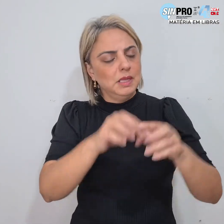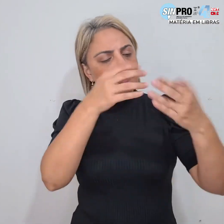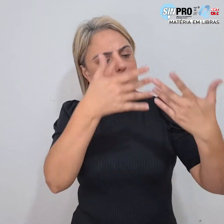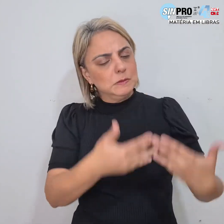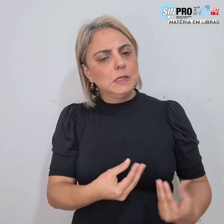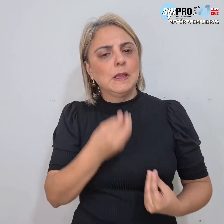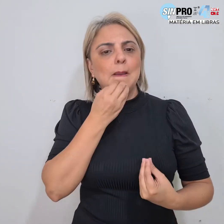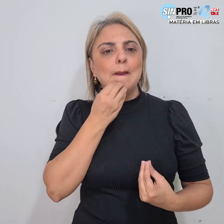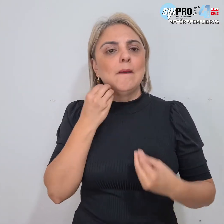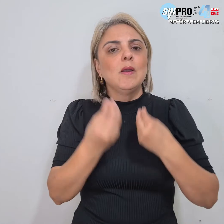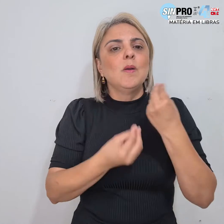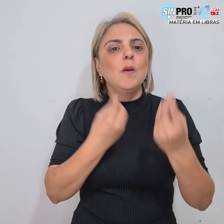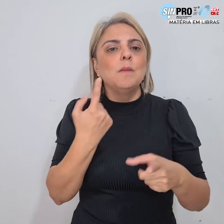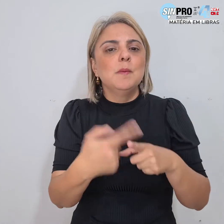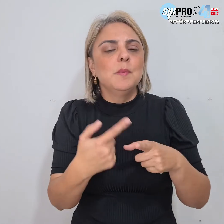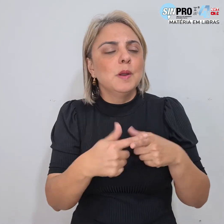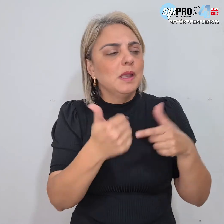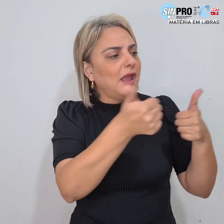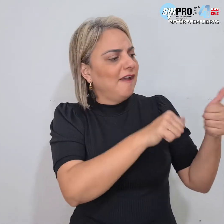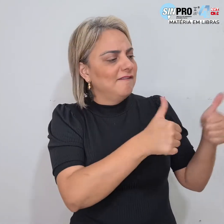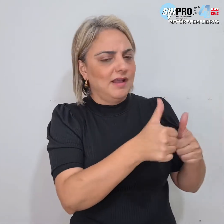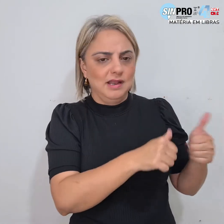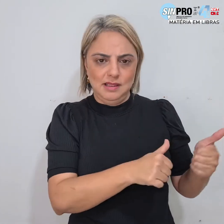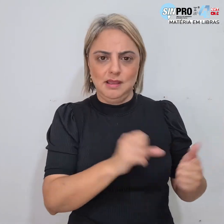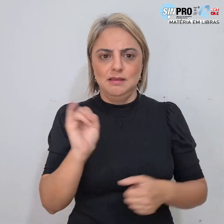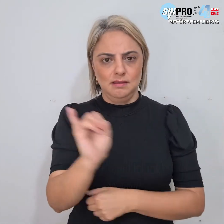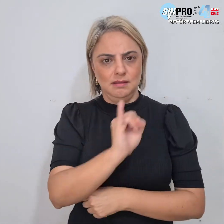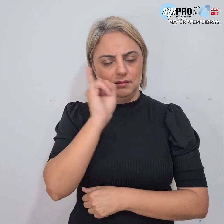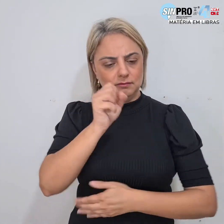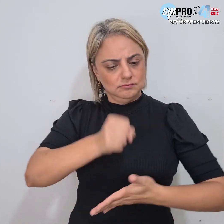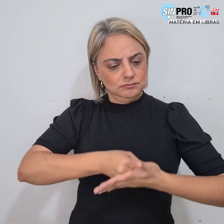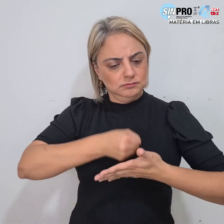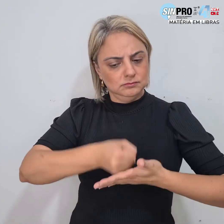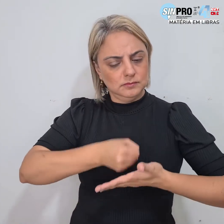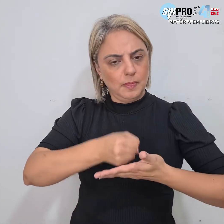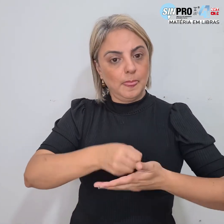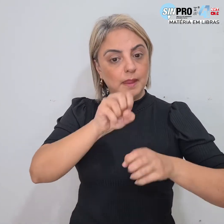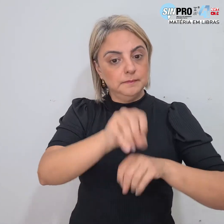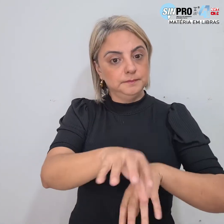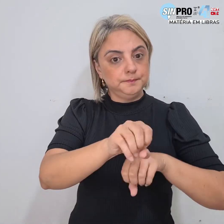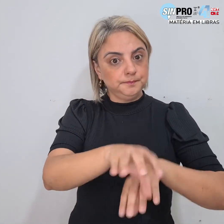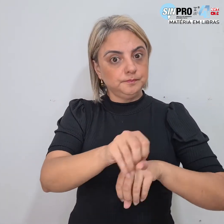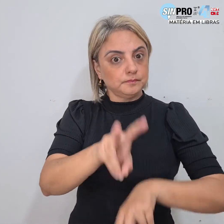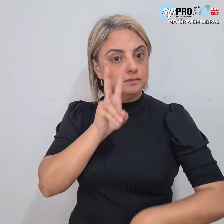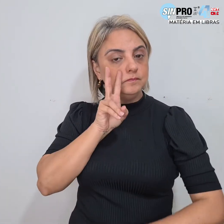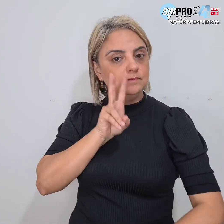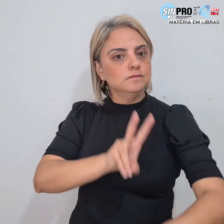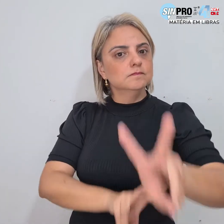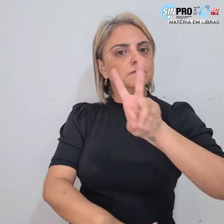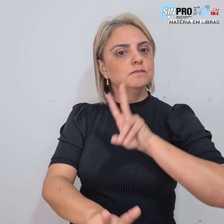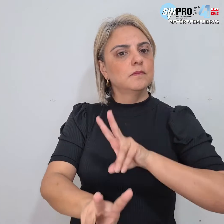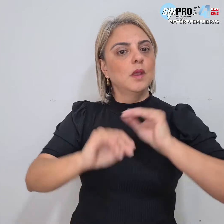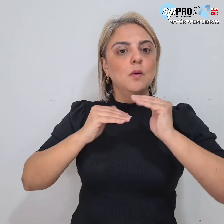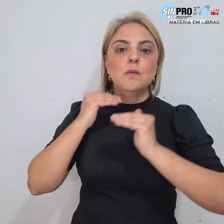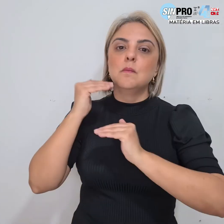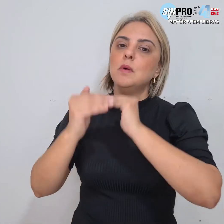de falar sobre como e por que avaliar. É importante lutar para que a educação seja vista como um